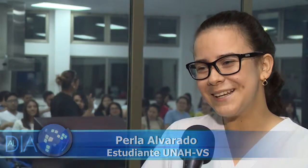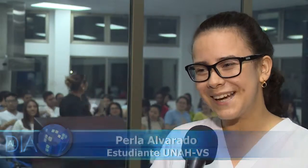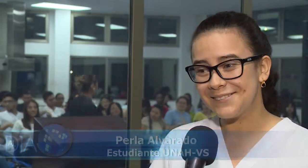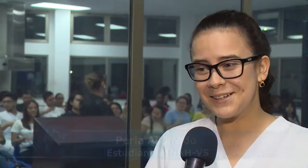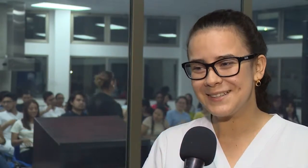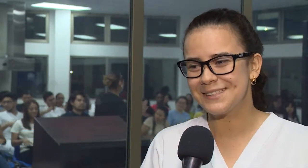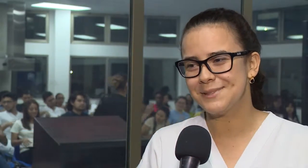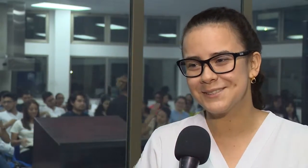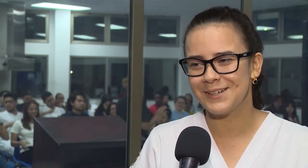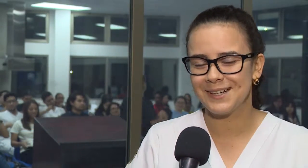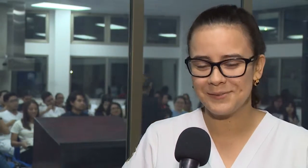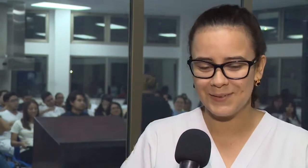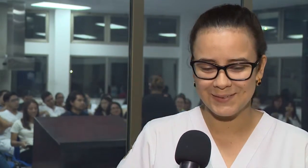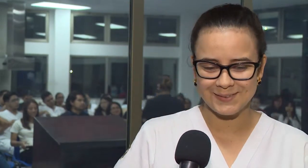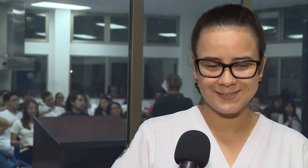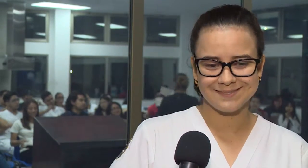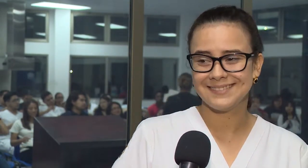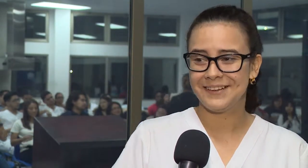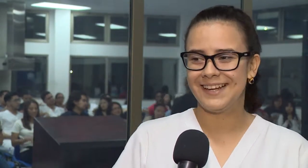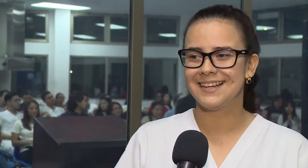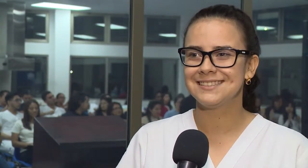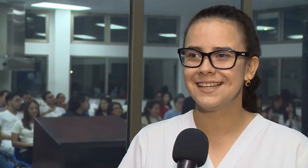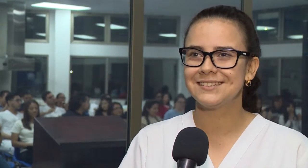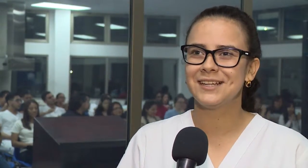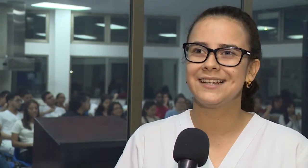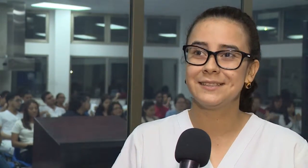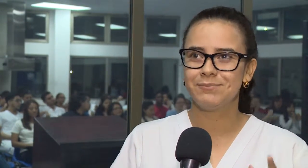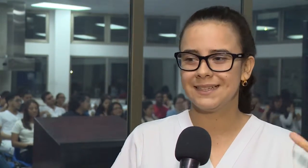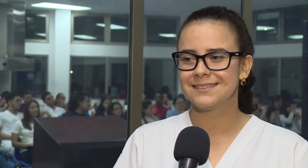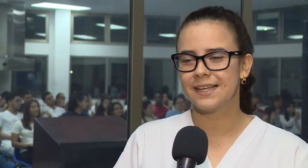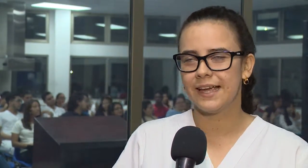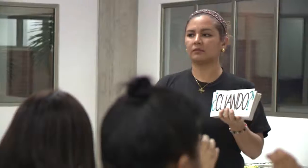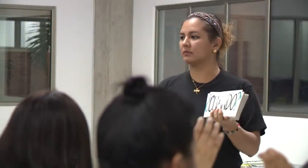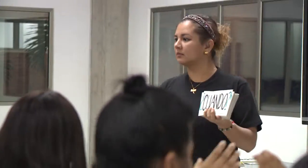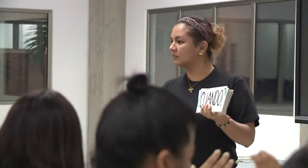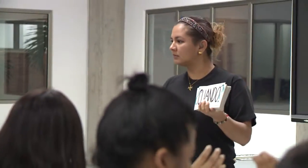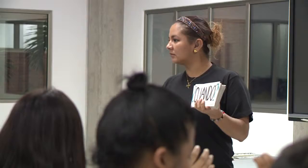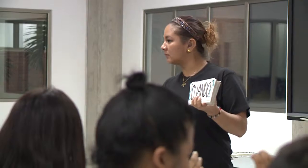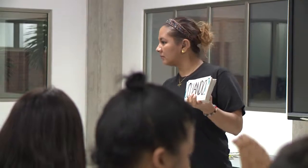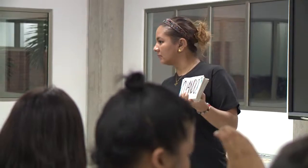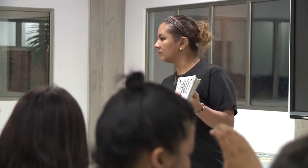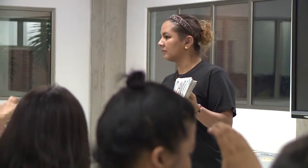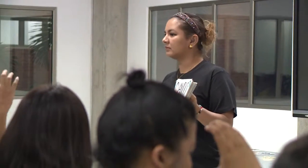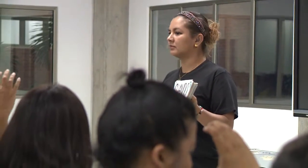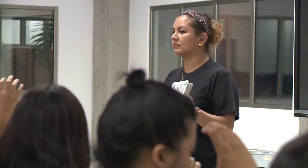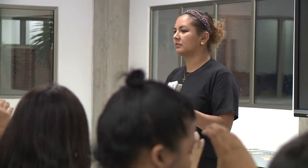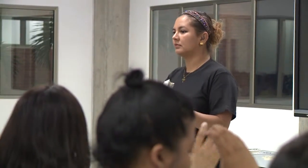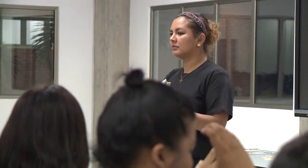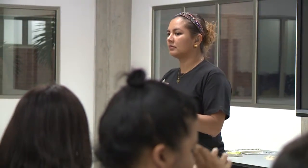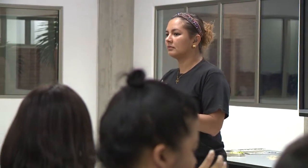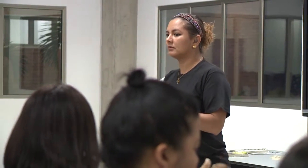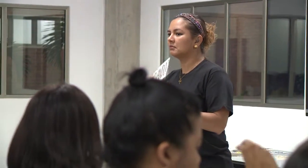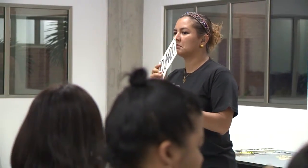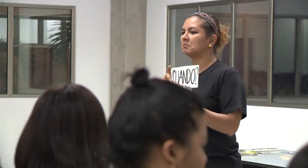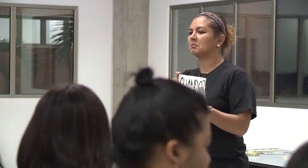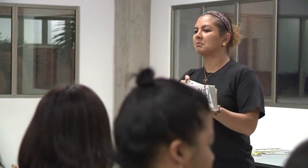comunicarme con esa persona como debería de ser. Para que ellos se sientan un poco más incluidos es importante que podamos